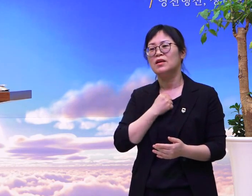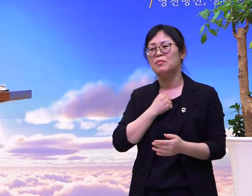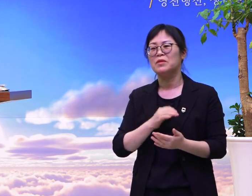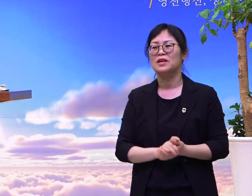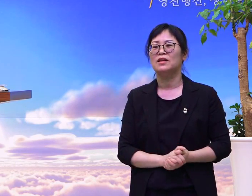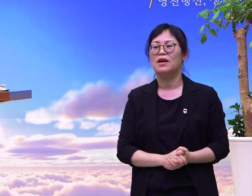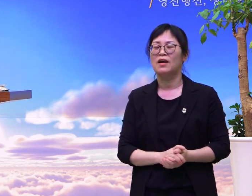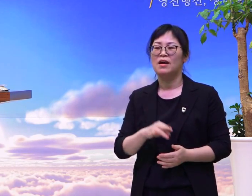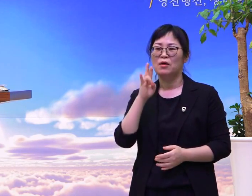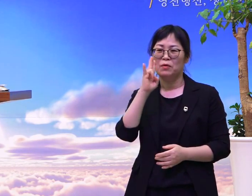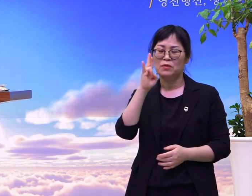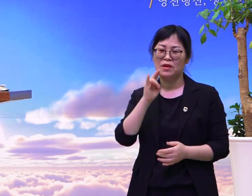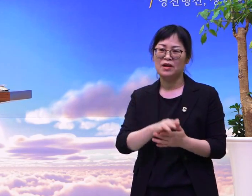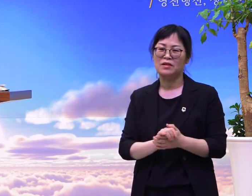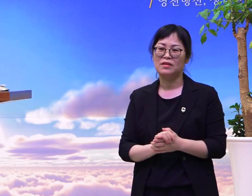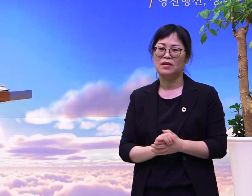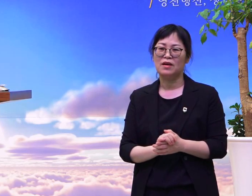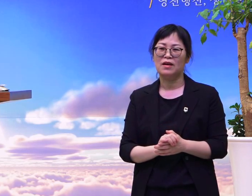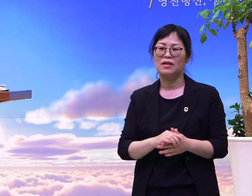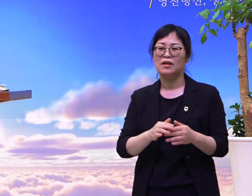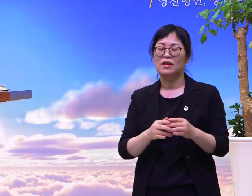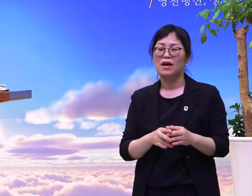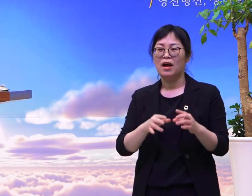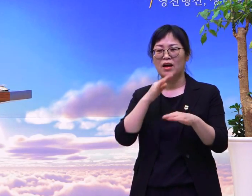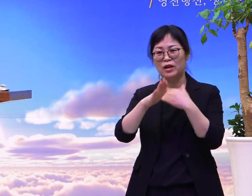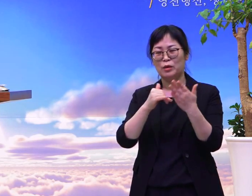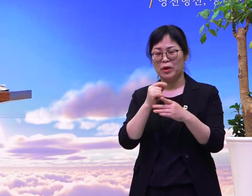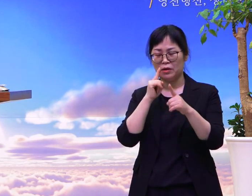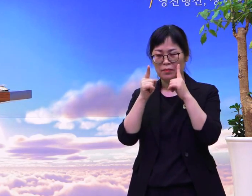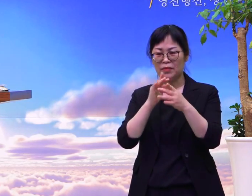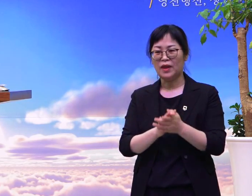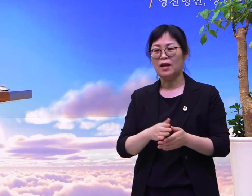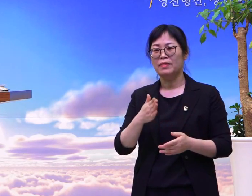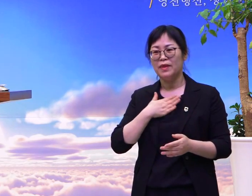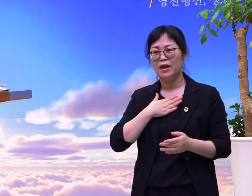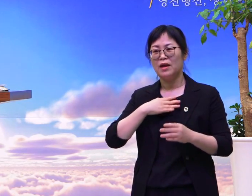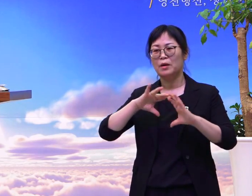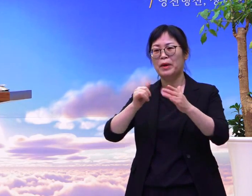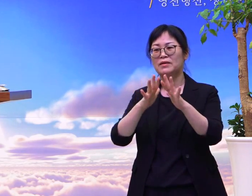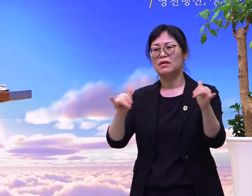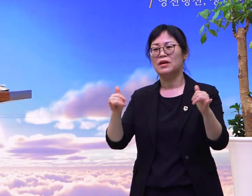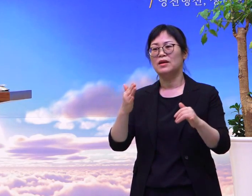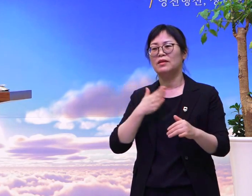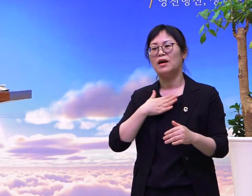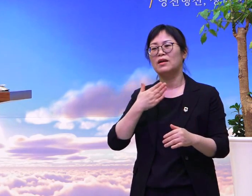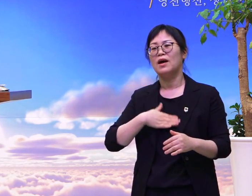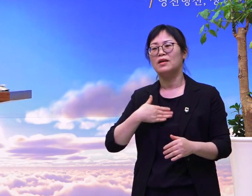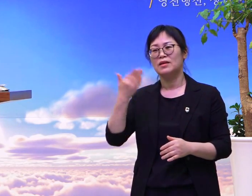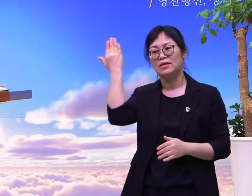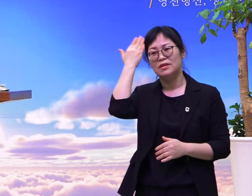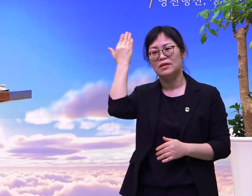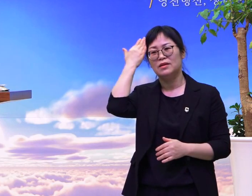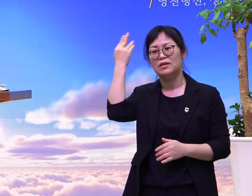앞쪽에 4장의 내용에 보면 하나님이 어떻게 한탄하시냐면 내 백성이 나를 아는 지식이